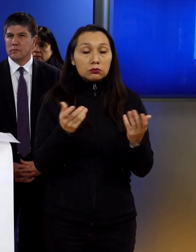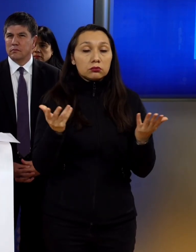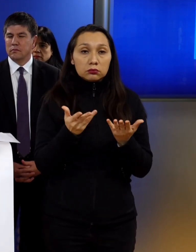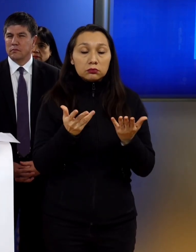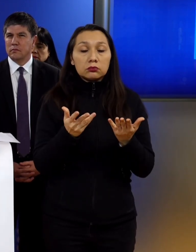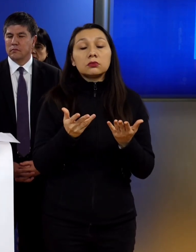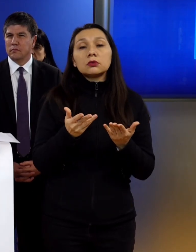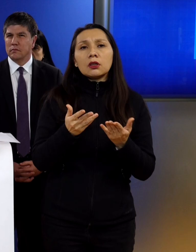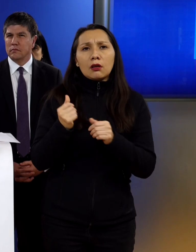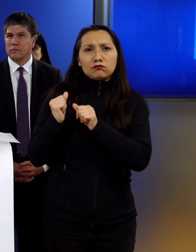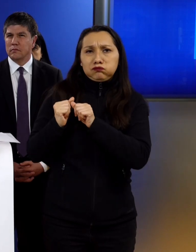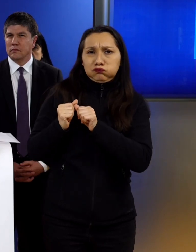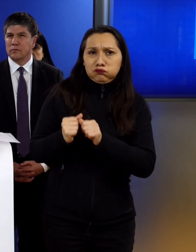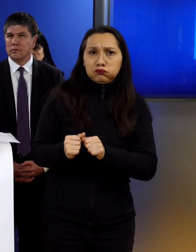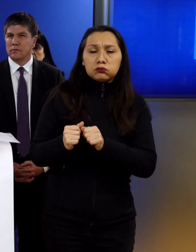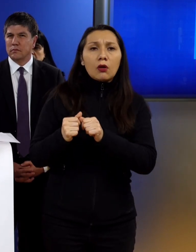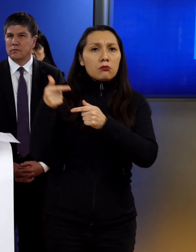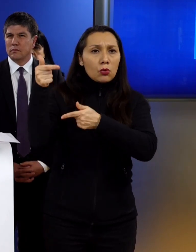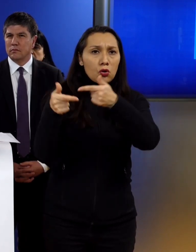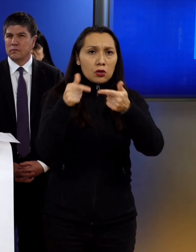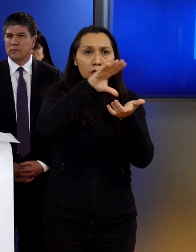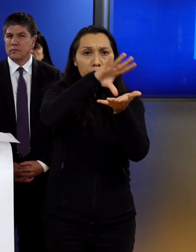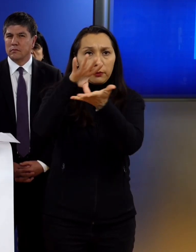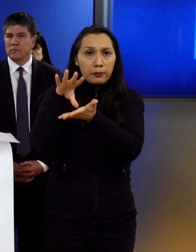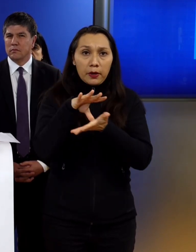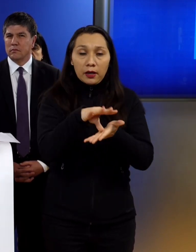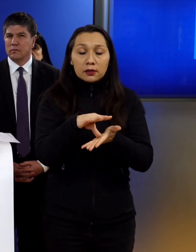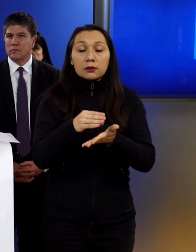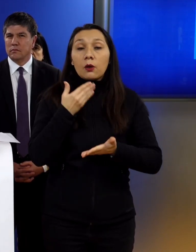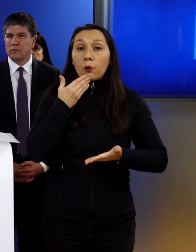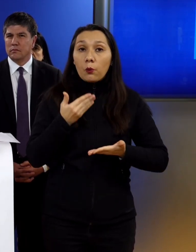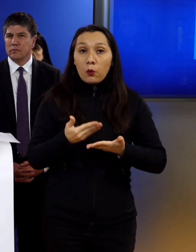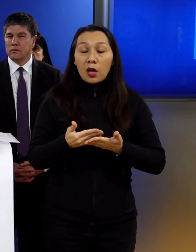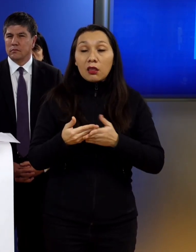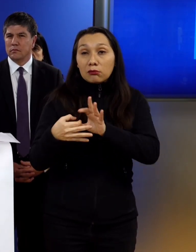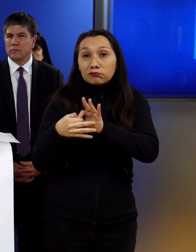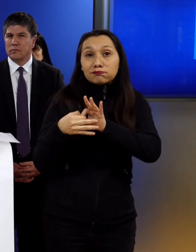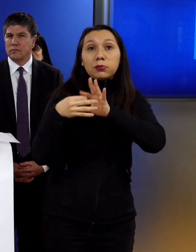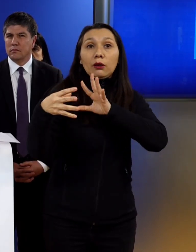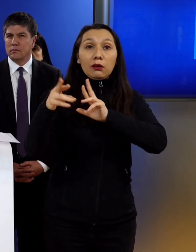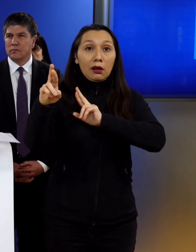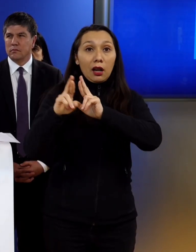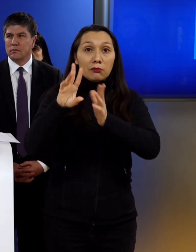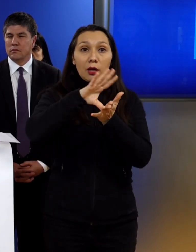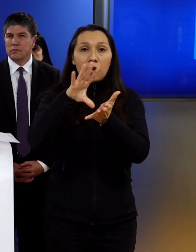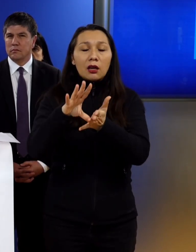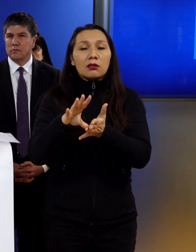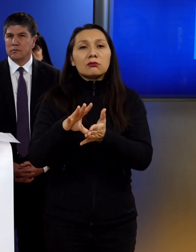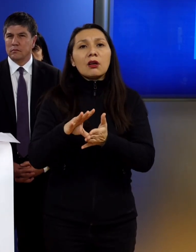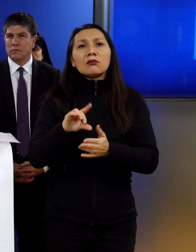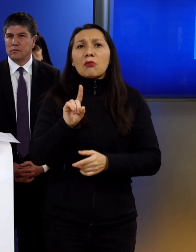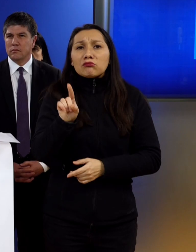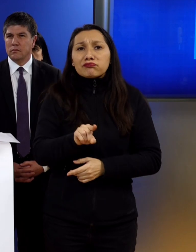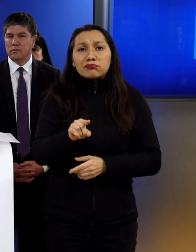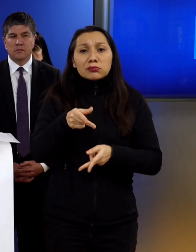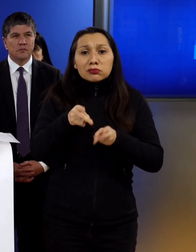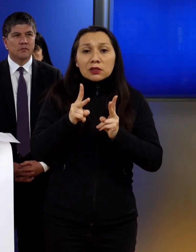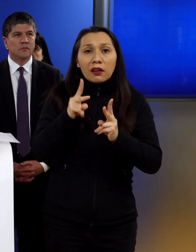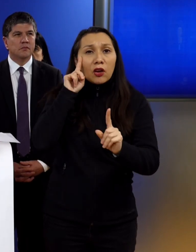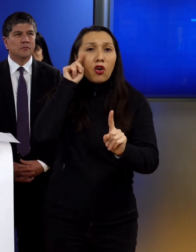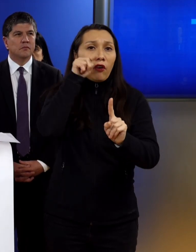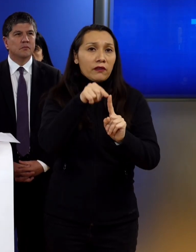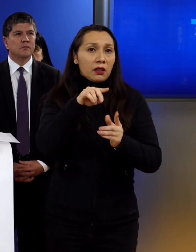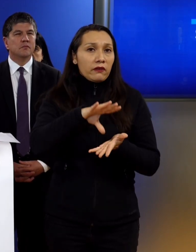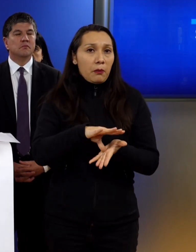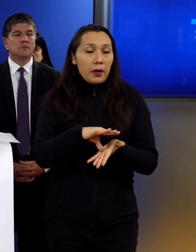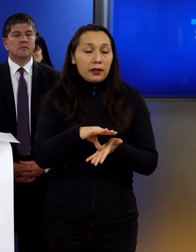partir además de una trayectoria de política exterior, que la medida de romper relaciones suele prestar muy poca utilidad a los objetivos del